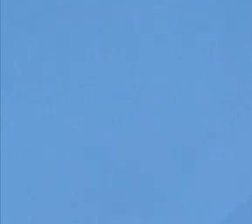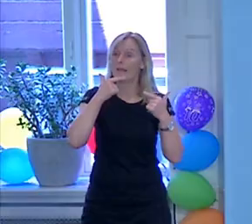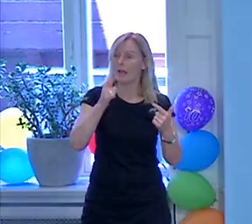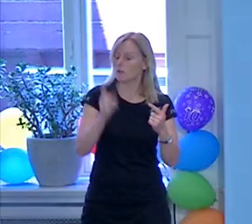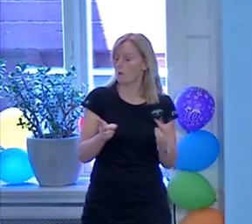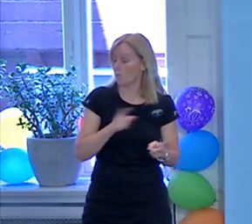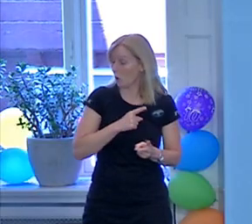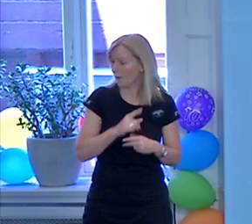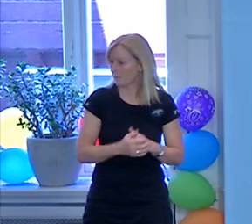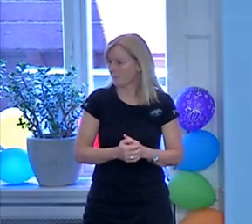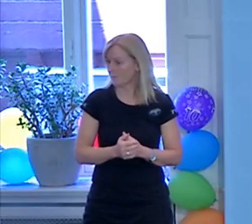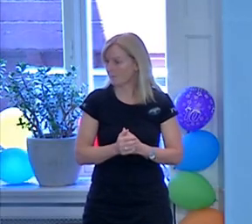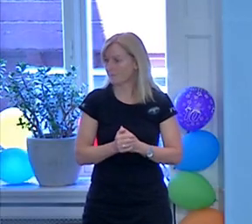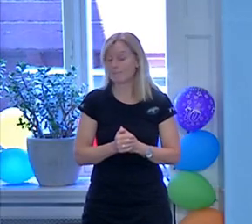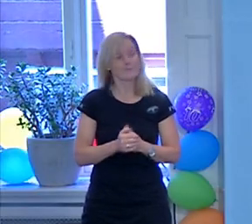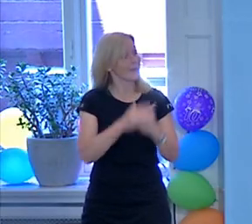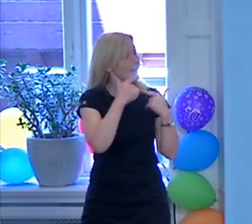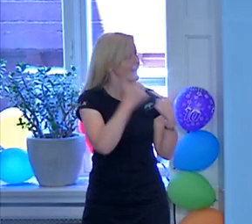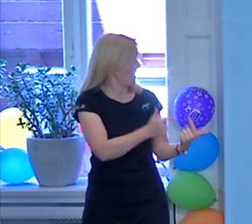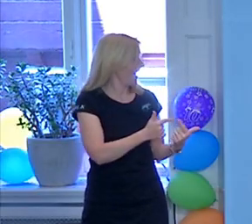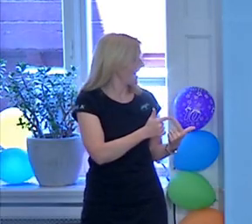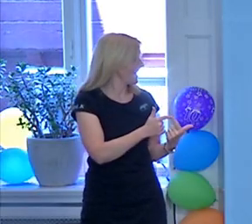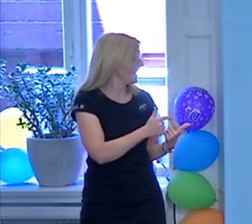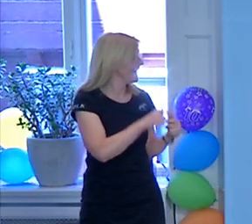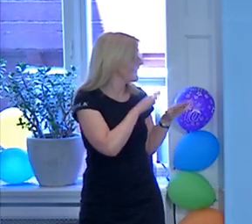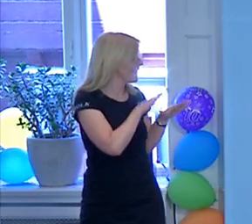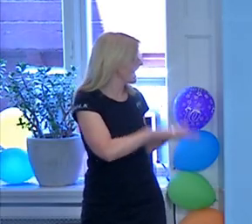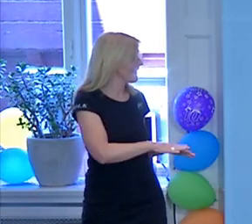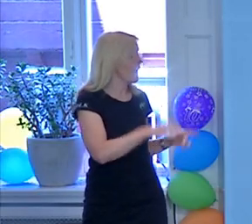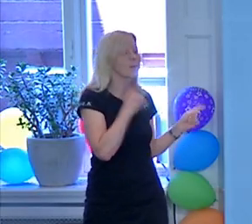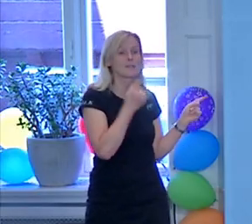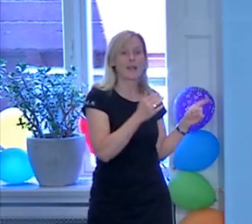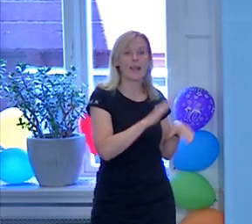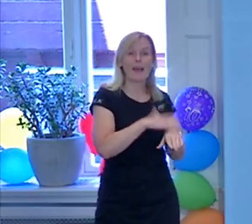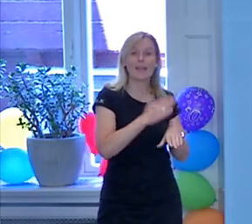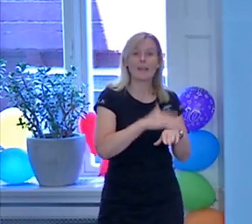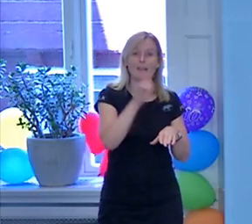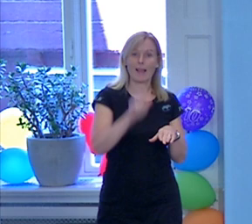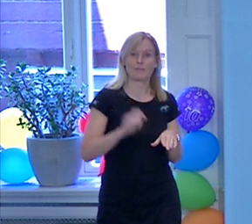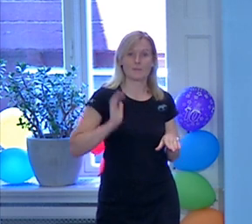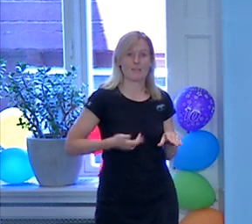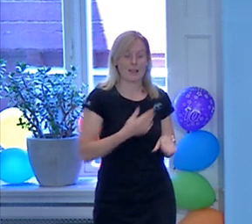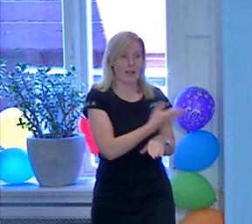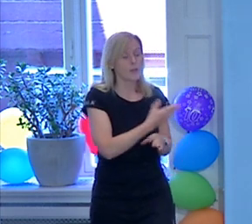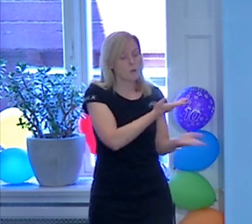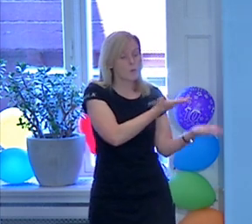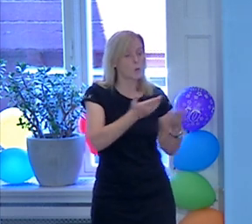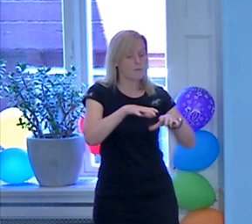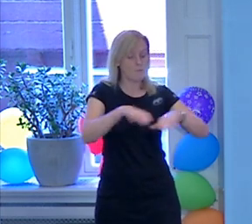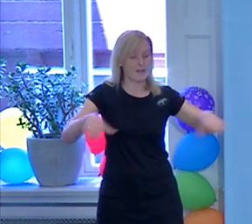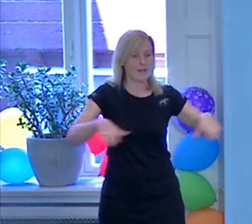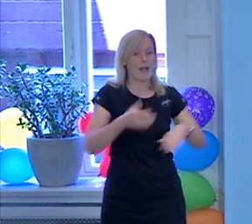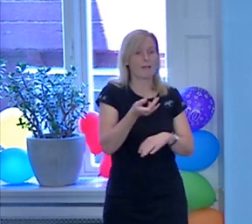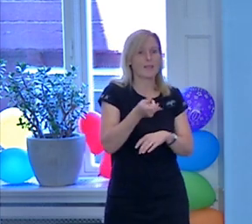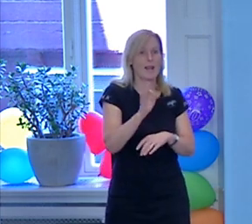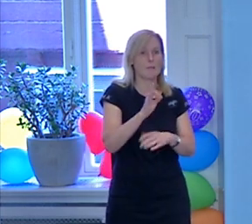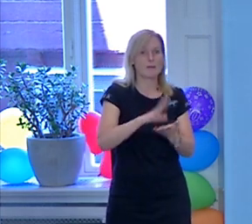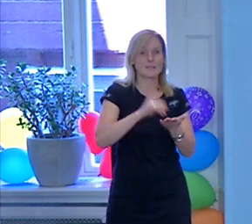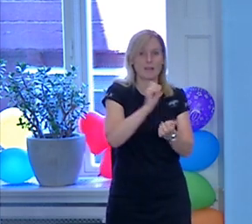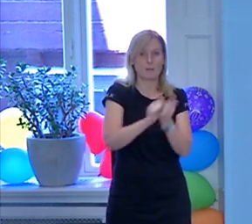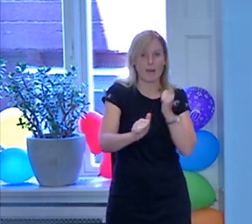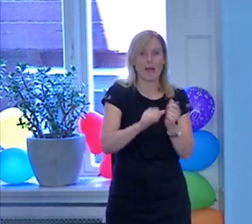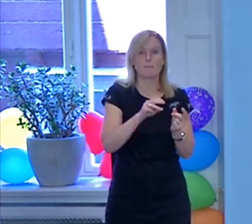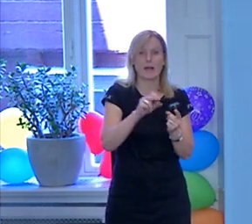jättemycket. Tack så mycket, Matthew. Du stannar kvar, så ska vi bjuda upp panelen. Filip Sandberg kommer tillbaka, är du